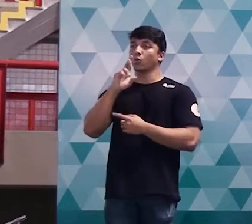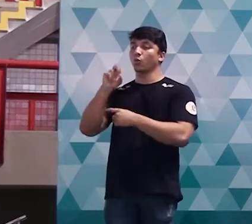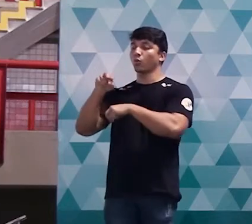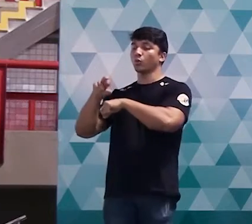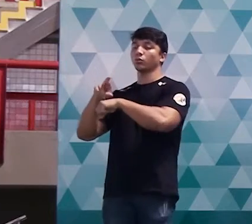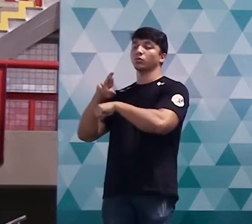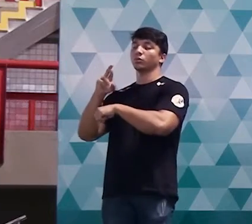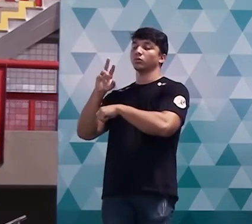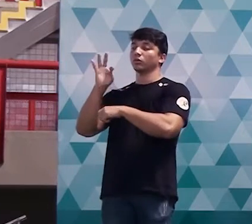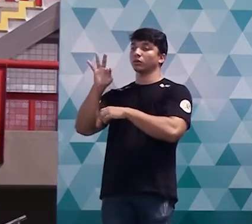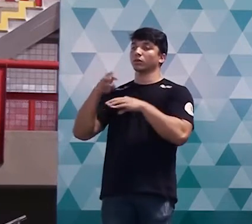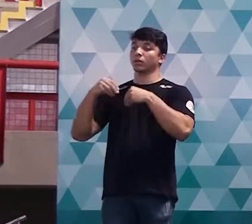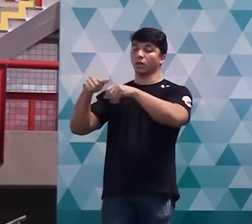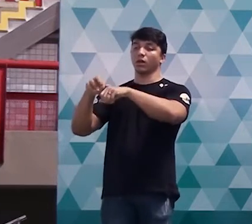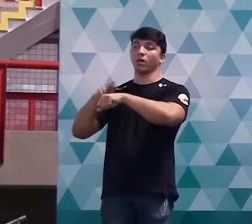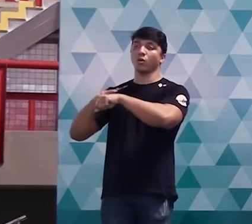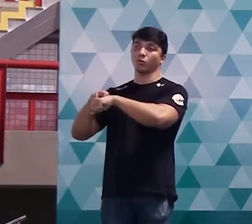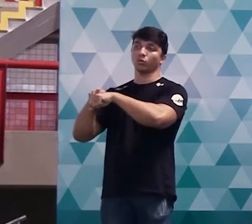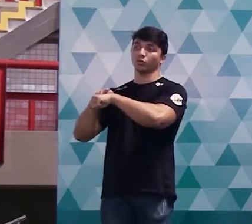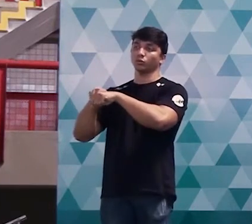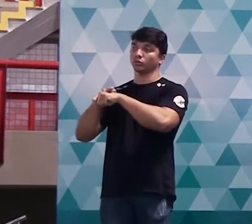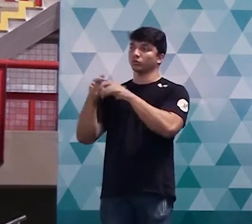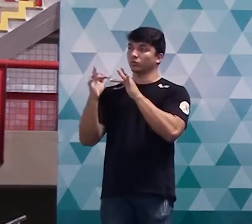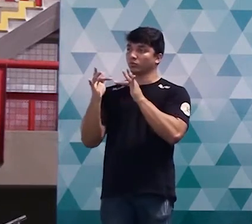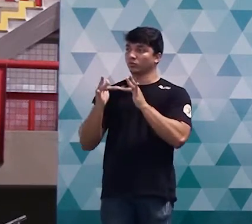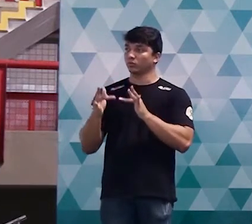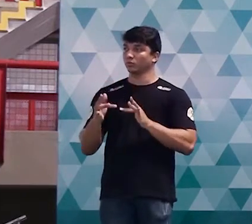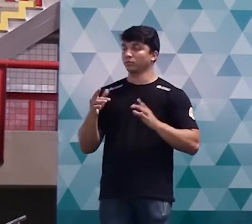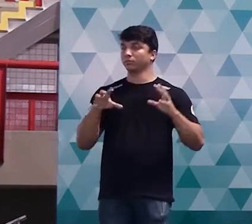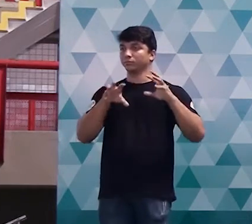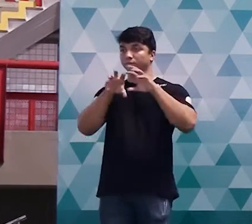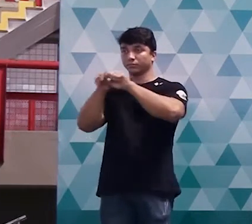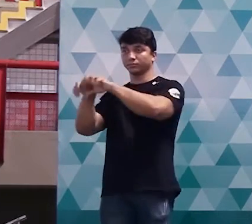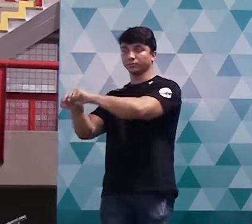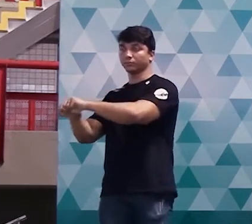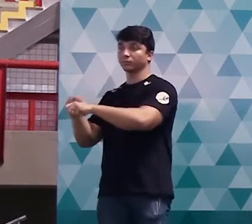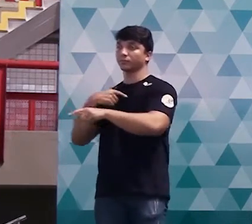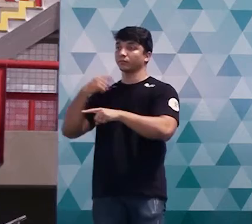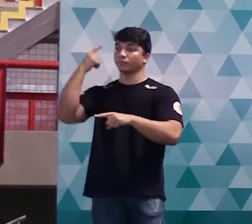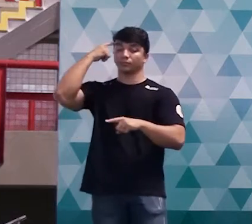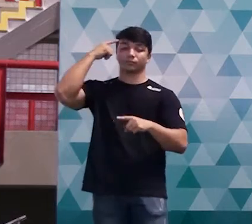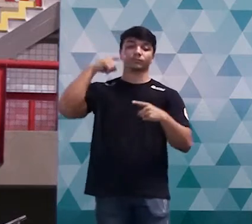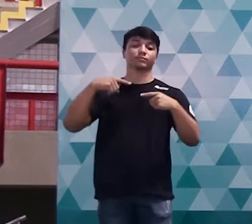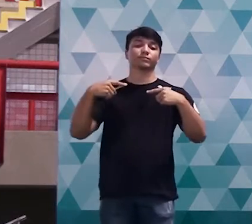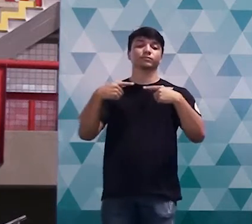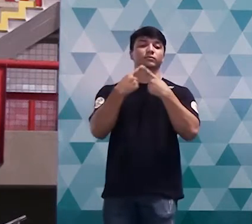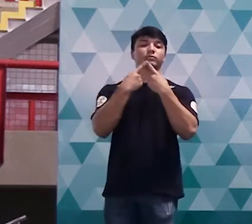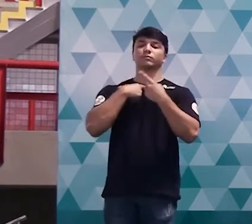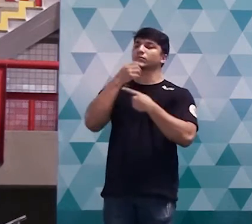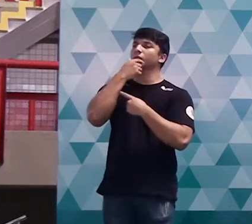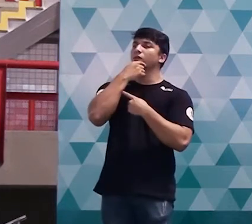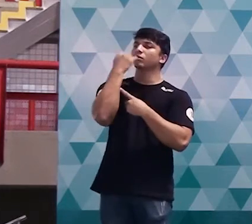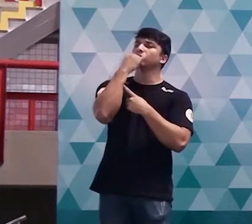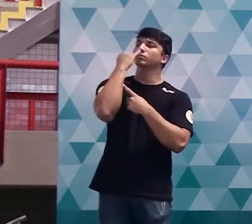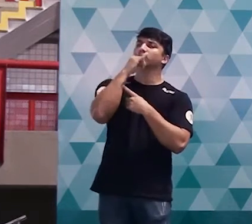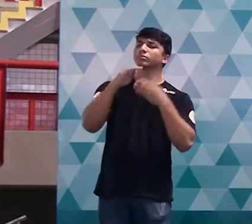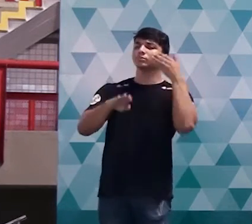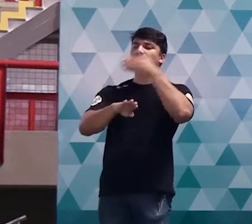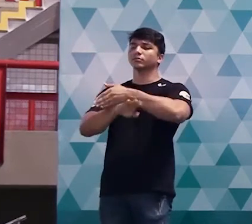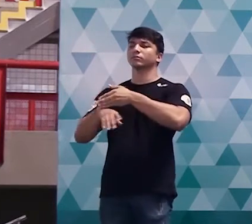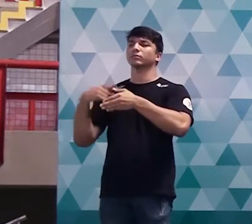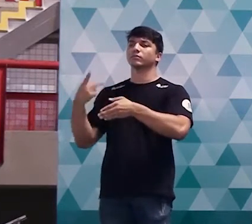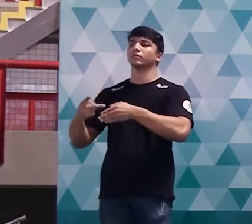roxa, né? De tanto haver ali o contato ali com os colonos. A questão é, e o que esses italianos vieram fazer